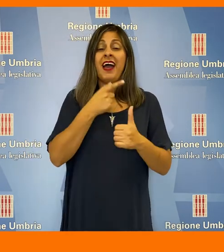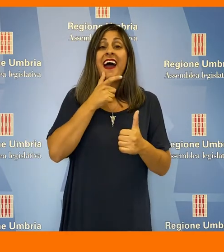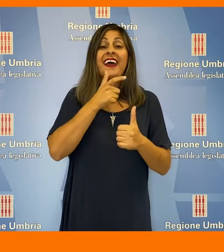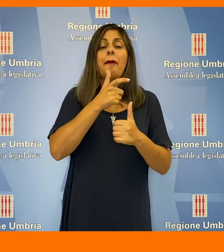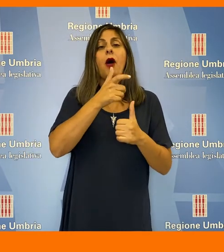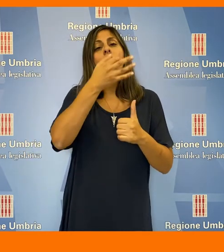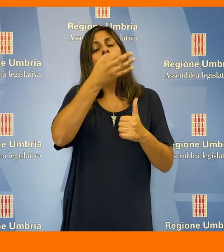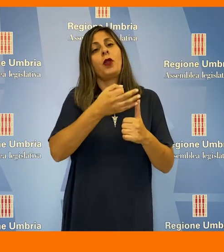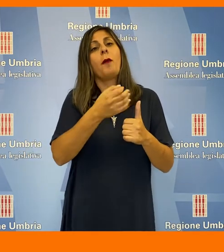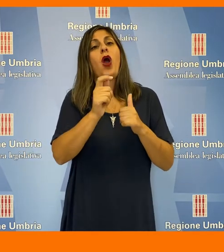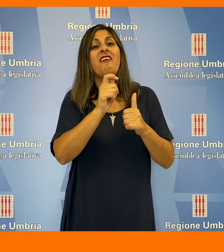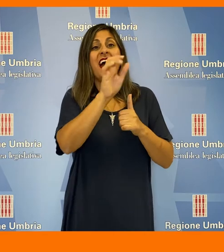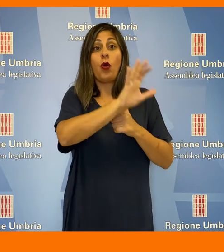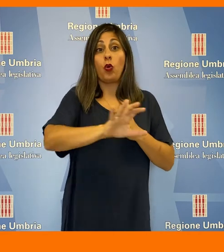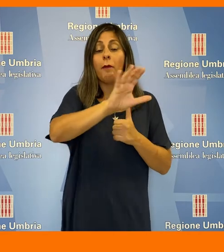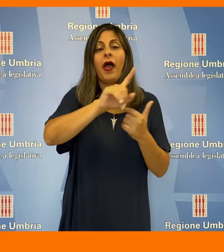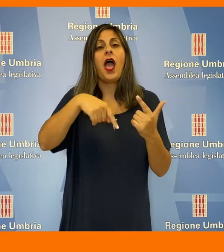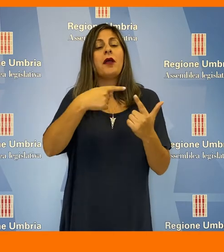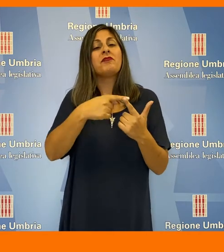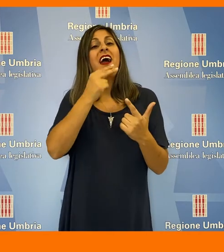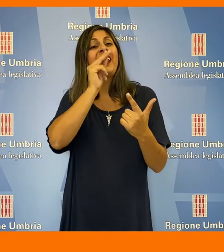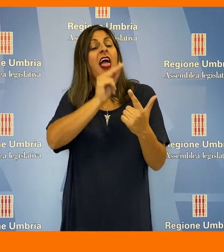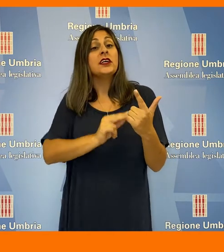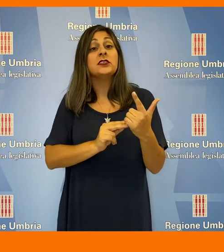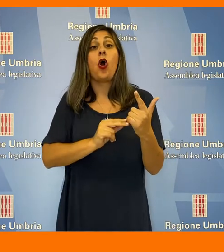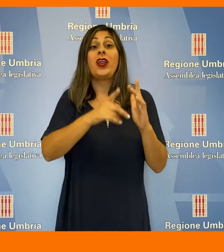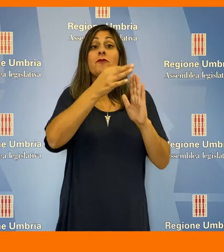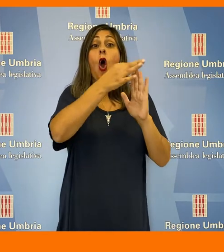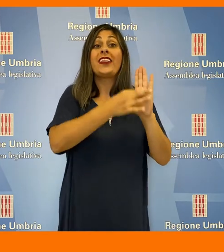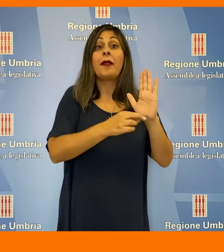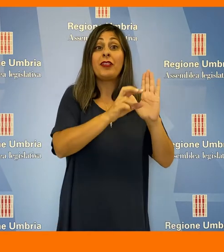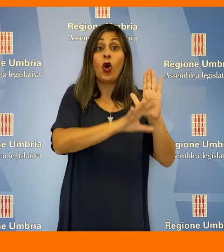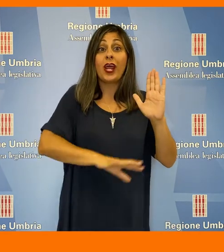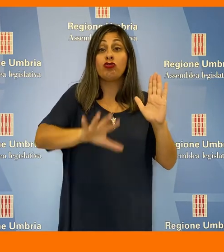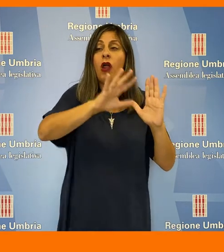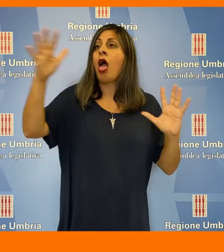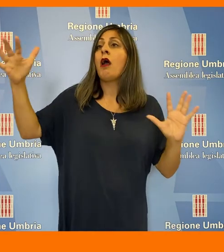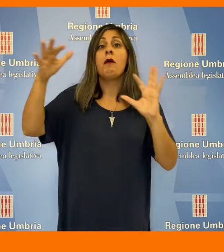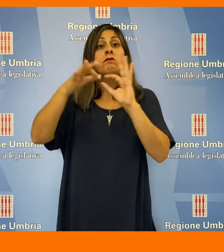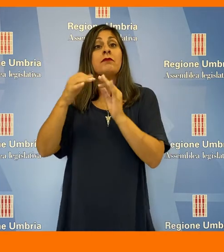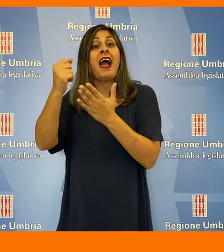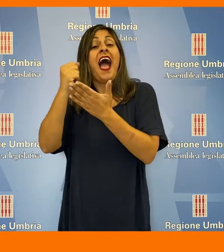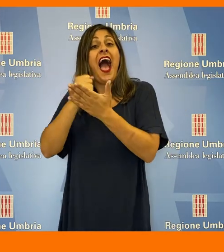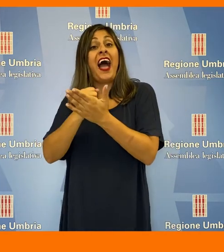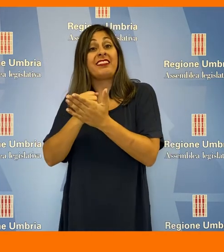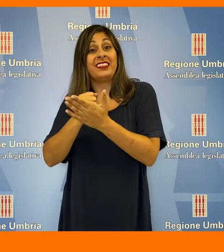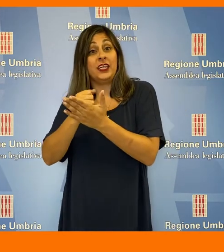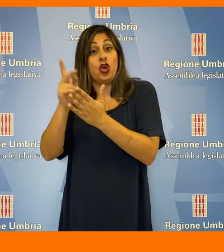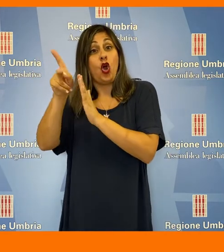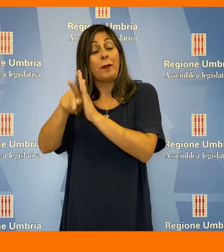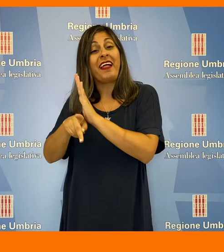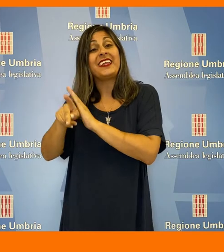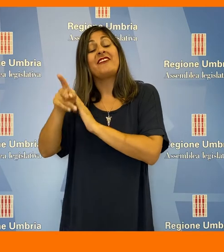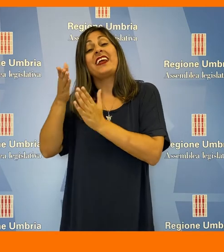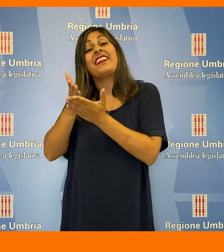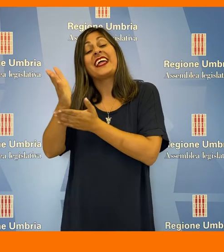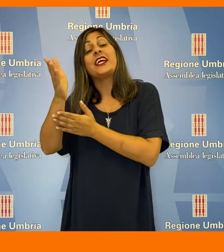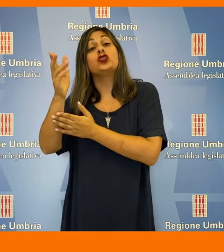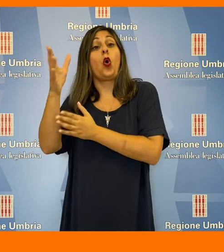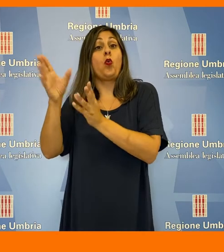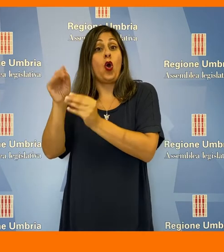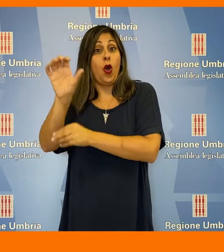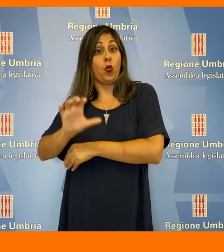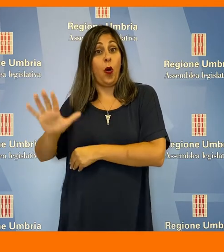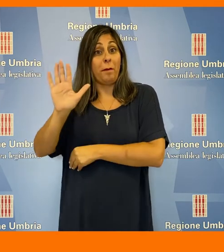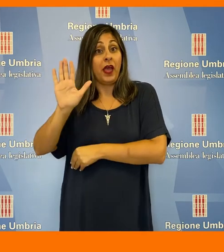affari europei, la relazione sullo stato di conformità dell'ordinamento regionale agli atti normativi e di indirizzo emanati dall'Unione